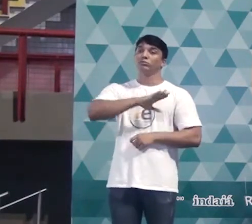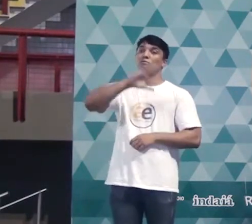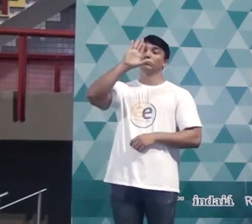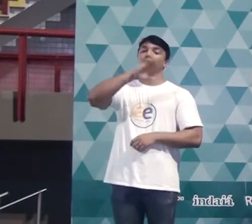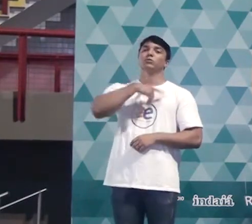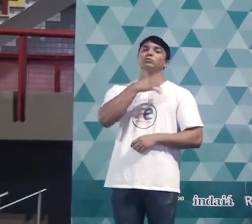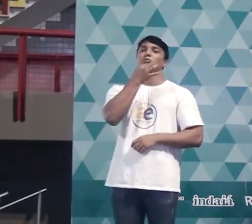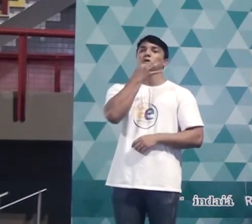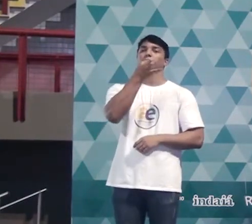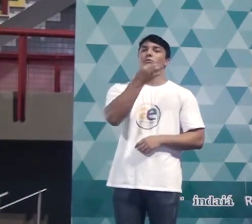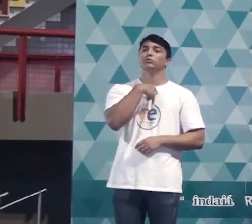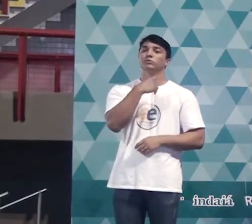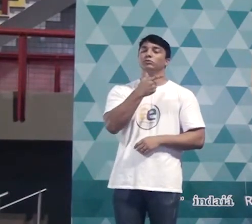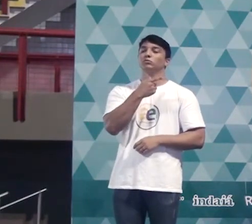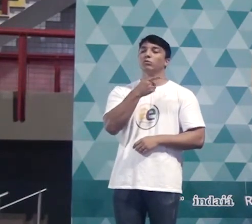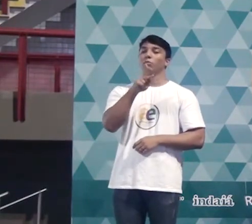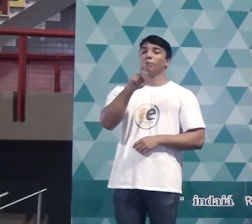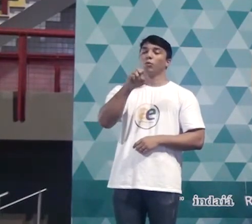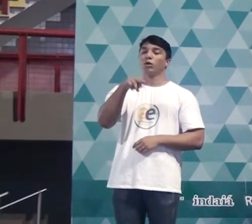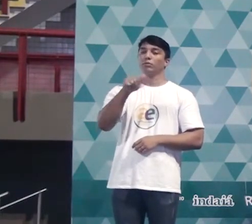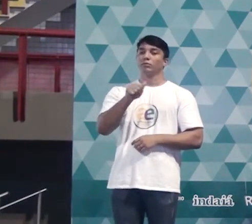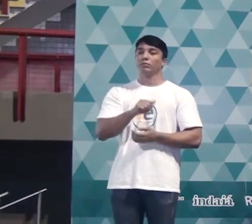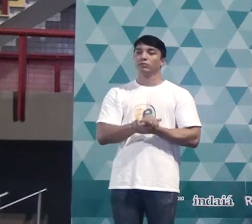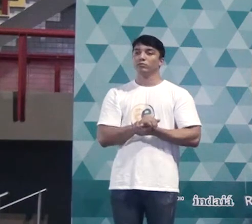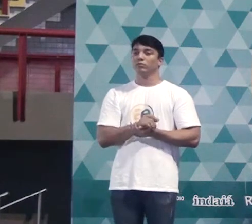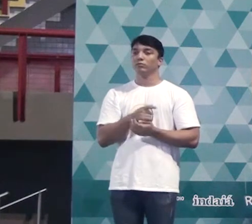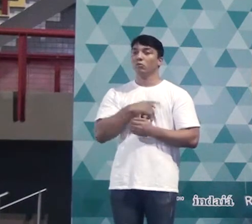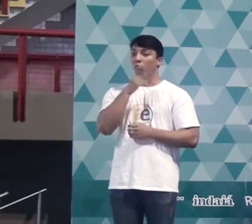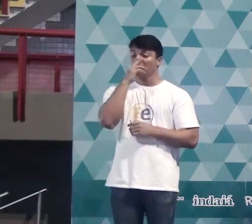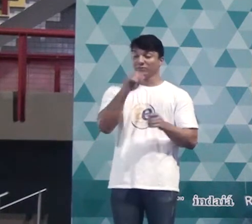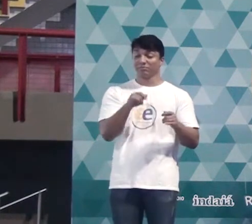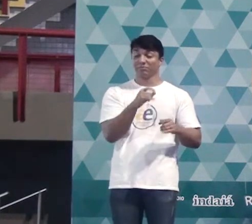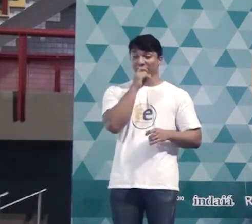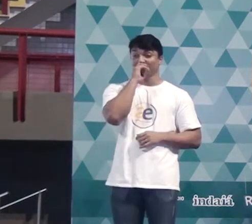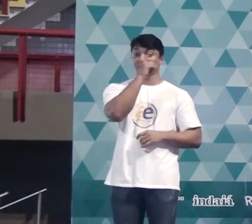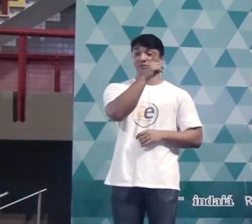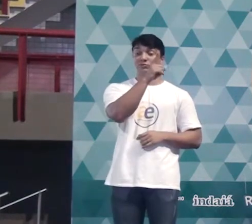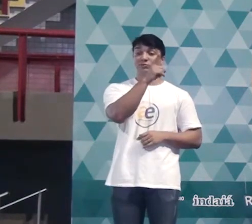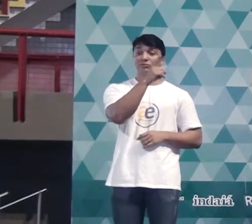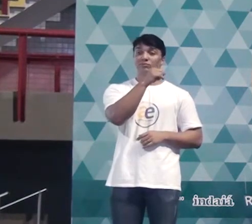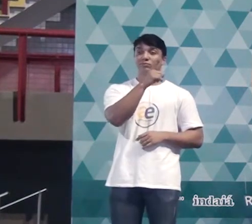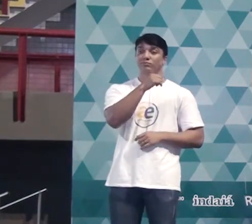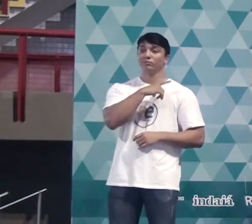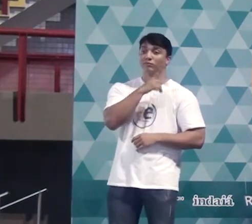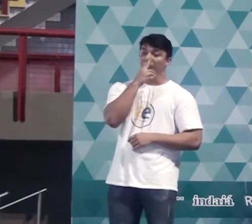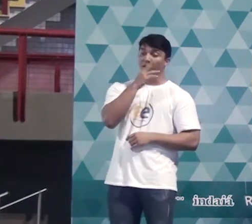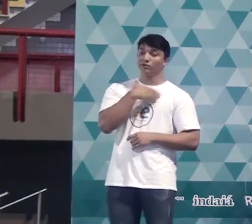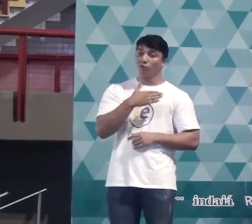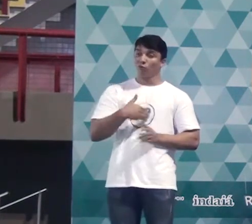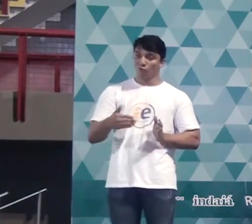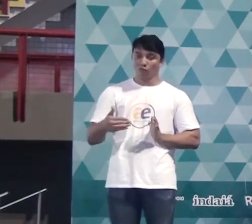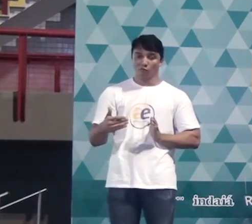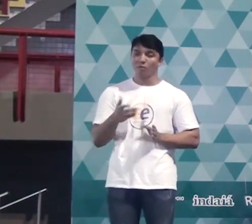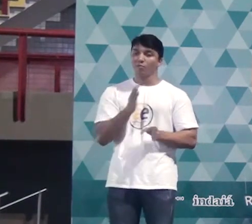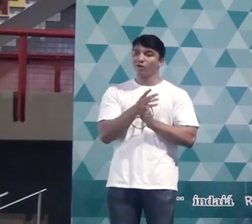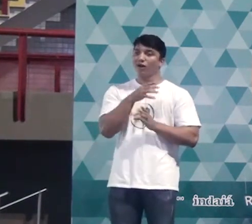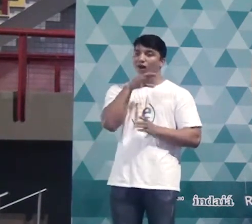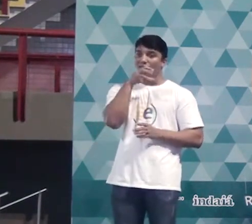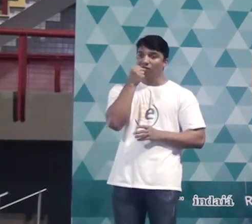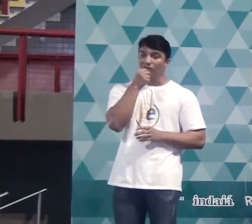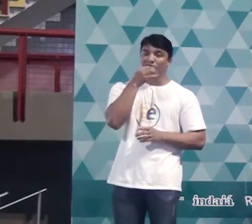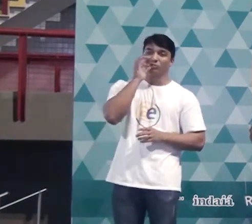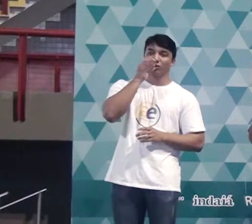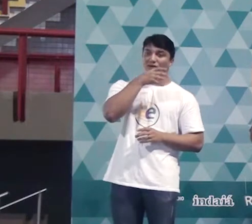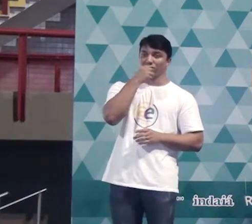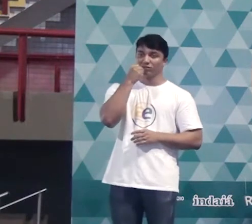pessoa tem uma opinião sobre esse poema, diga. Ô poema besta. Tá é com fome, é café com pão, café com pão.